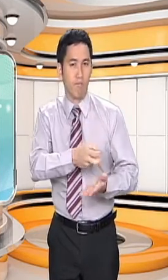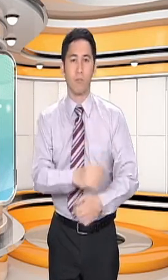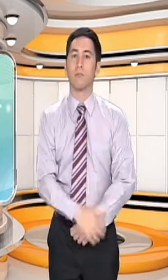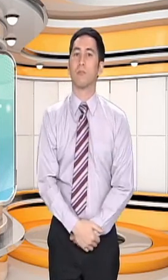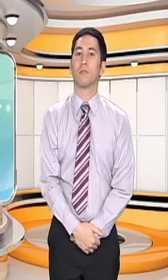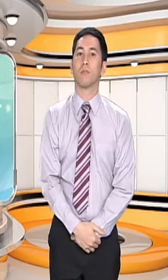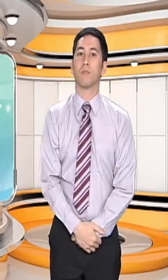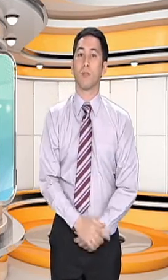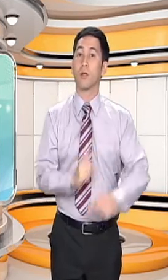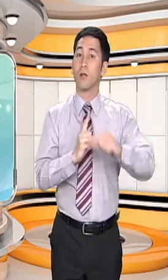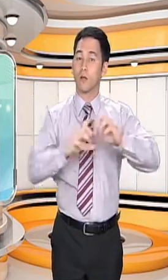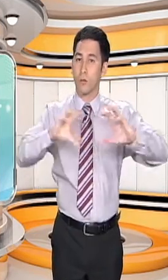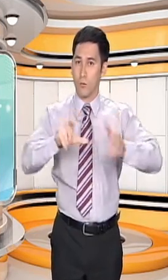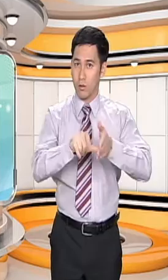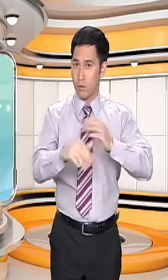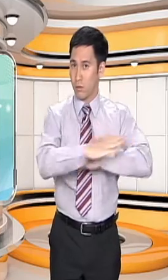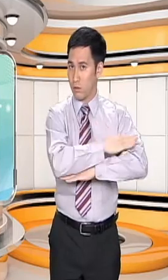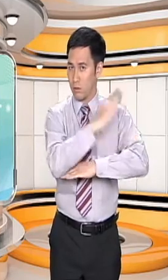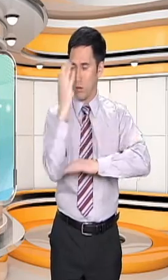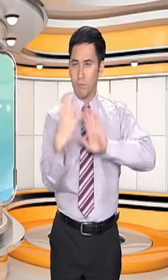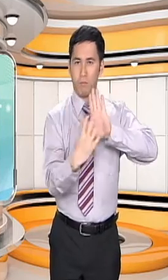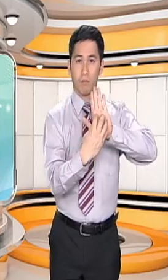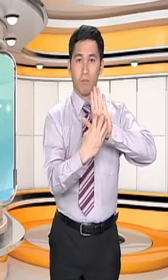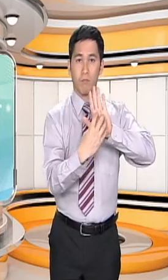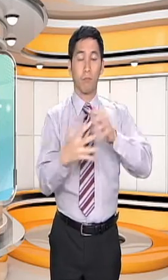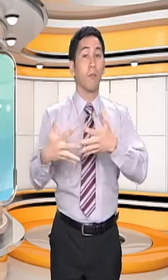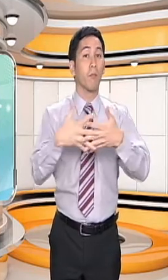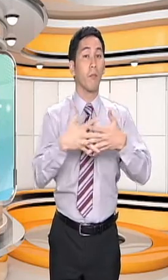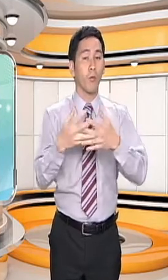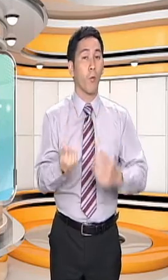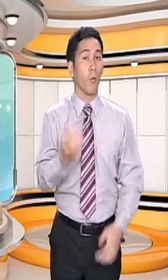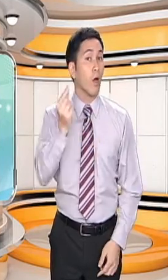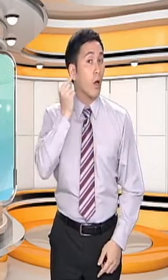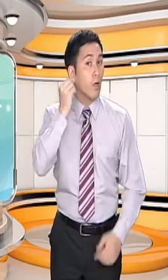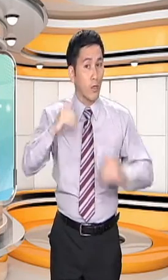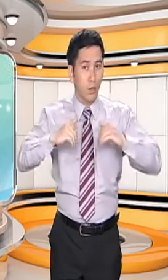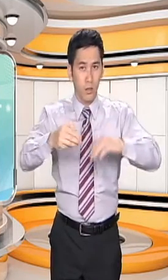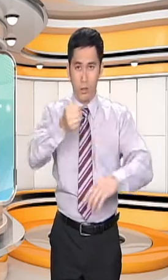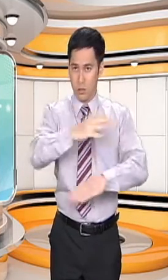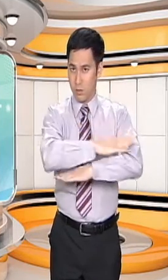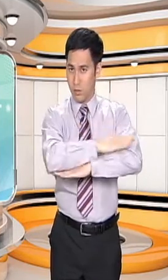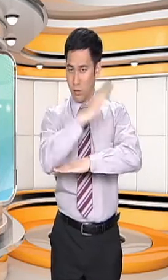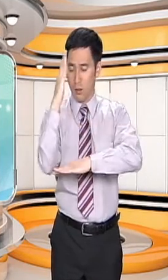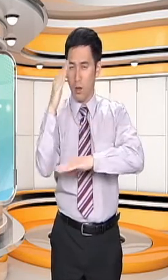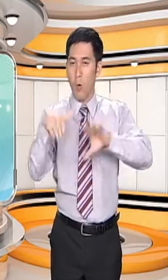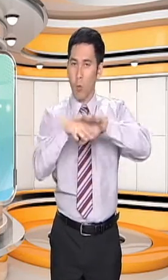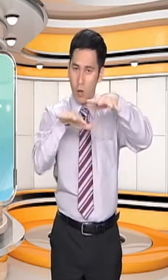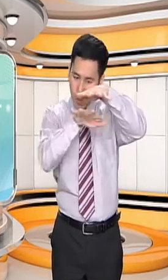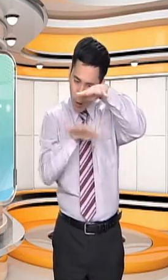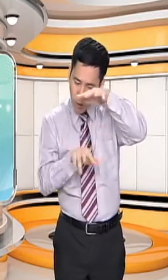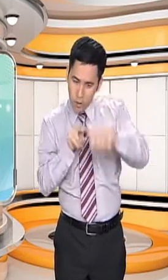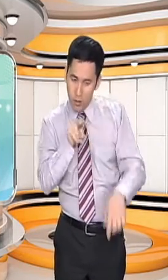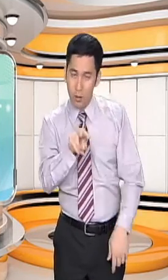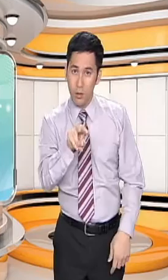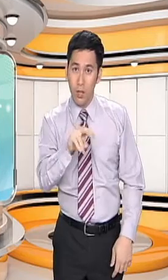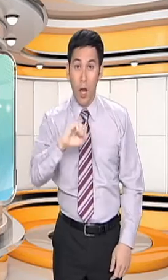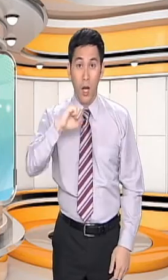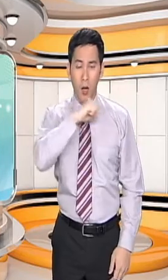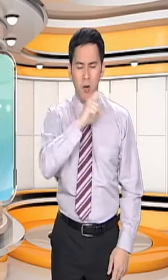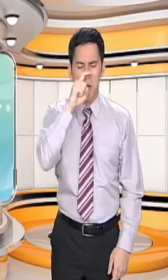中国时报的头条是：美国华尔街日报称赞台湾的资源回收足以媲美德国等其他